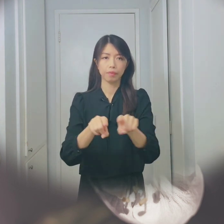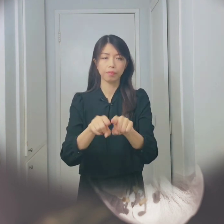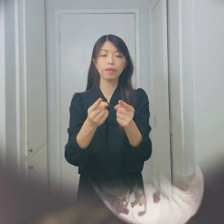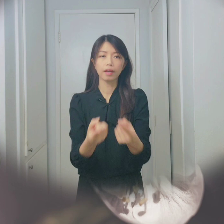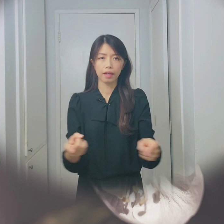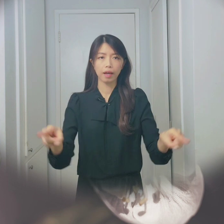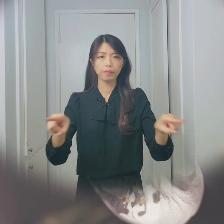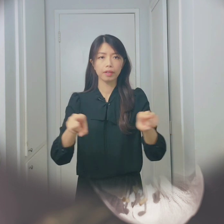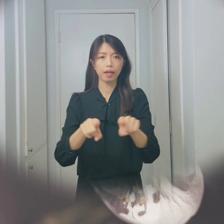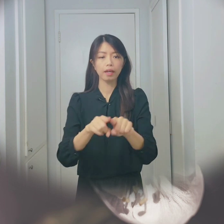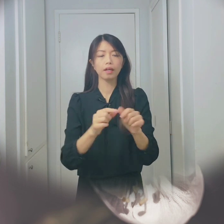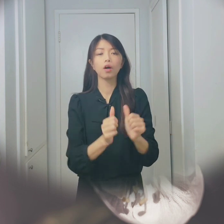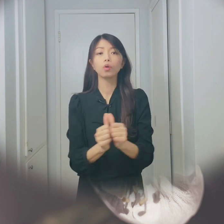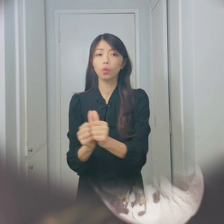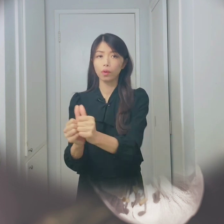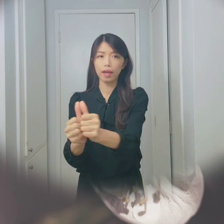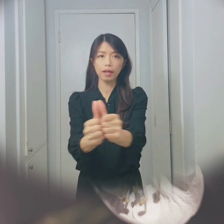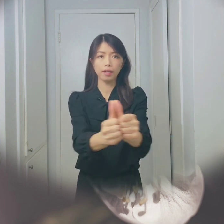함께. 함께